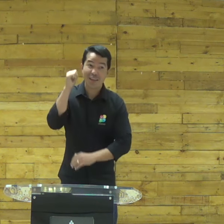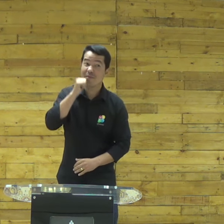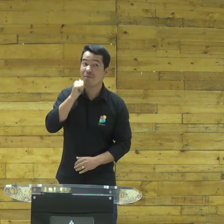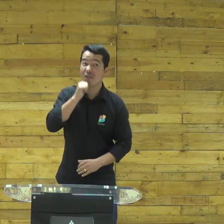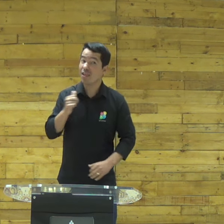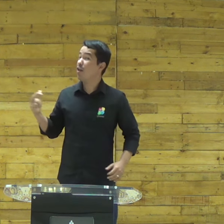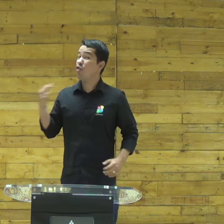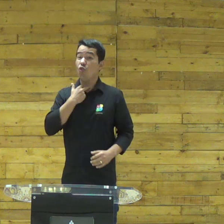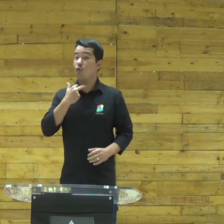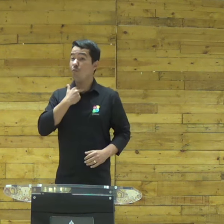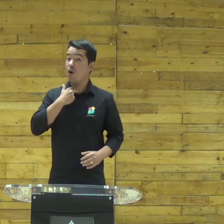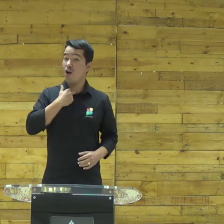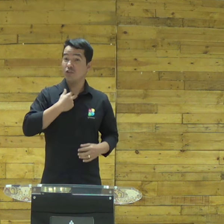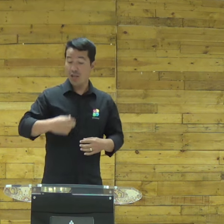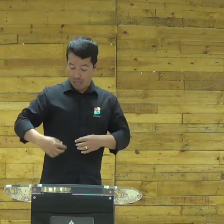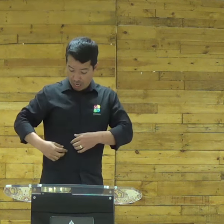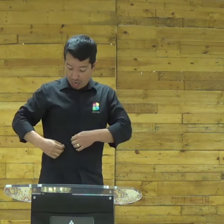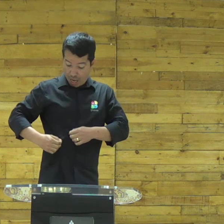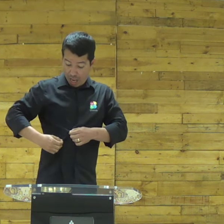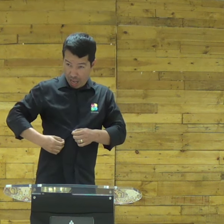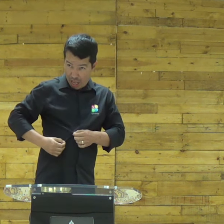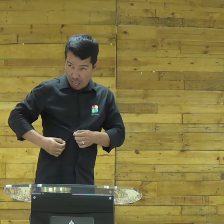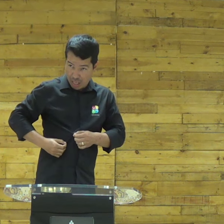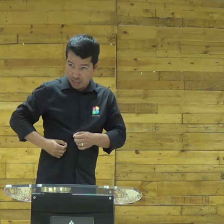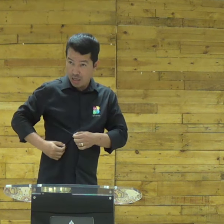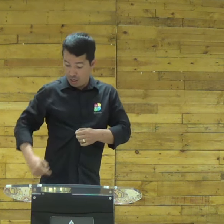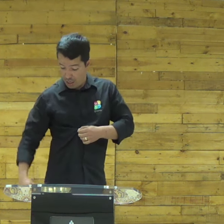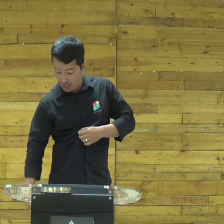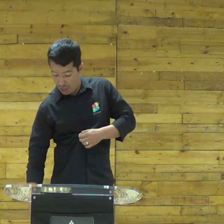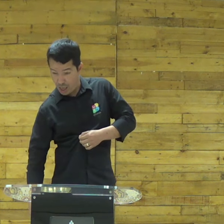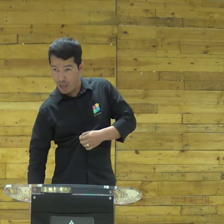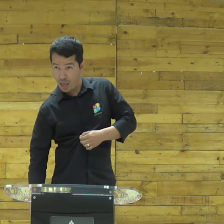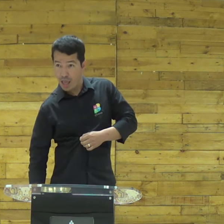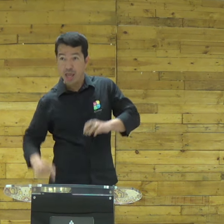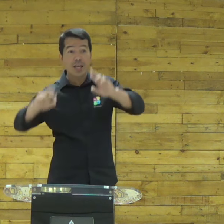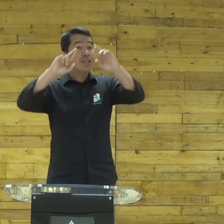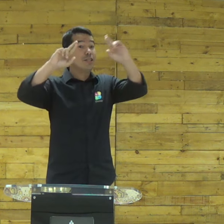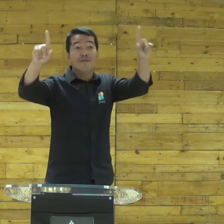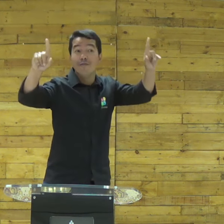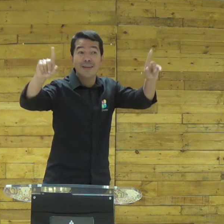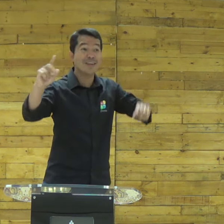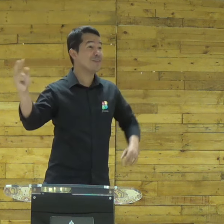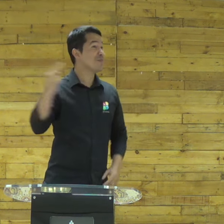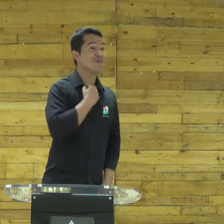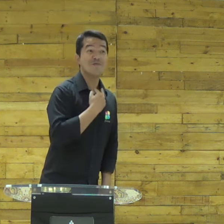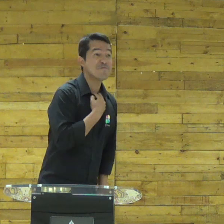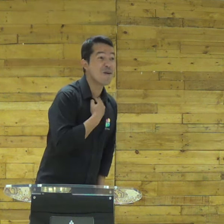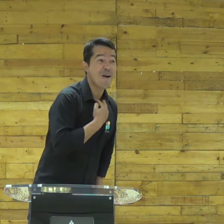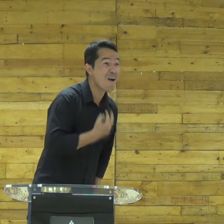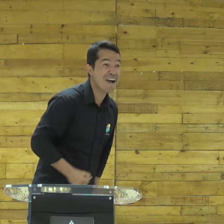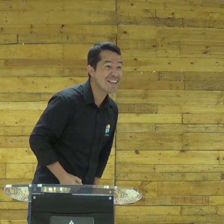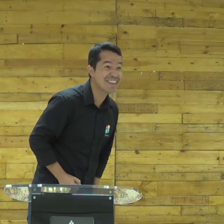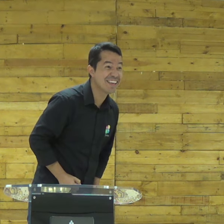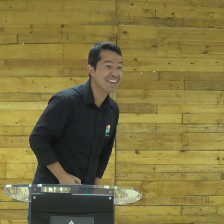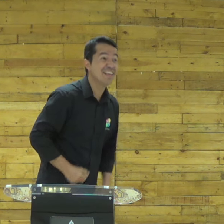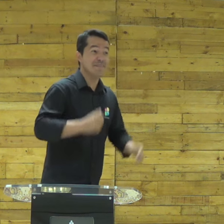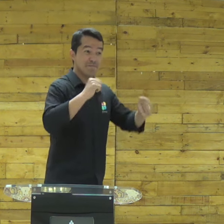a mulher que não podia usar a roupa uma diferente da